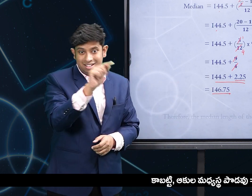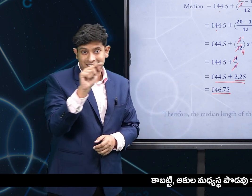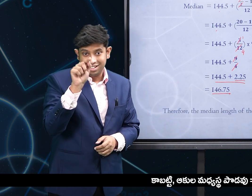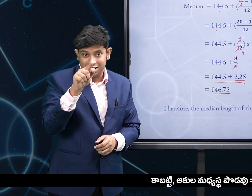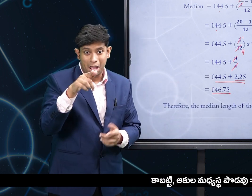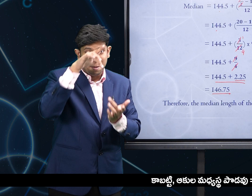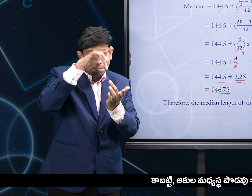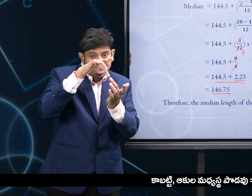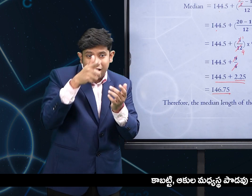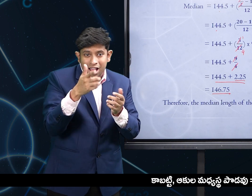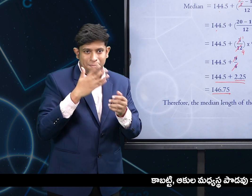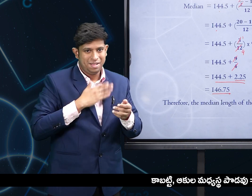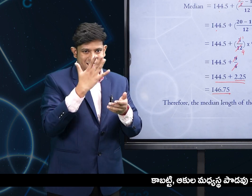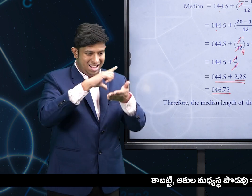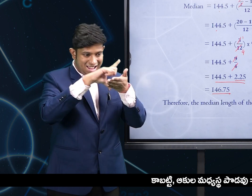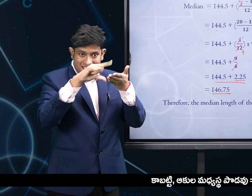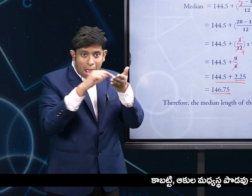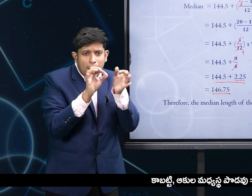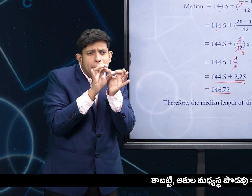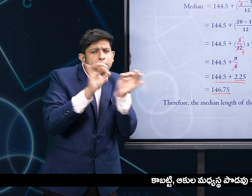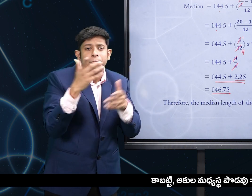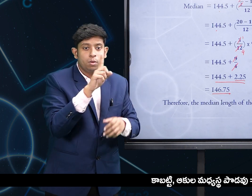కాబట్టి ఆకుల మధ్యస్థ పొడవు